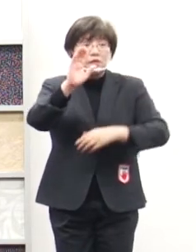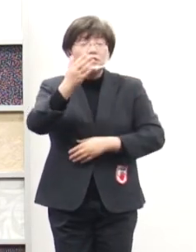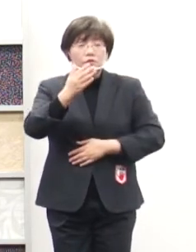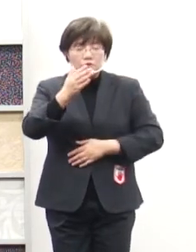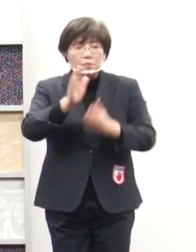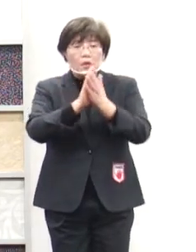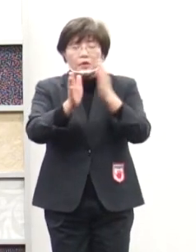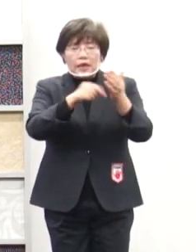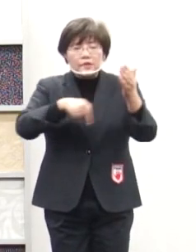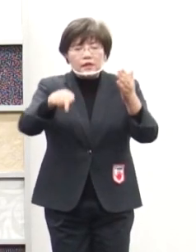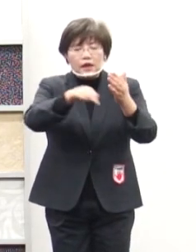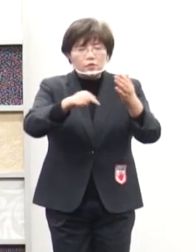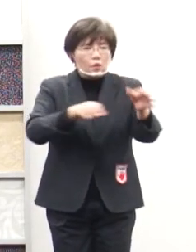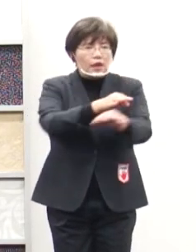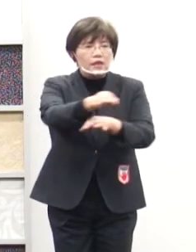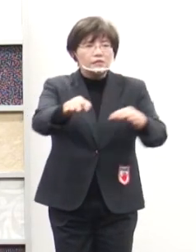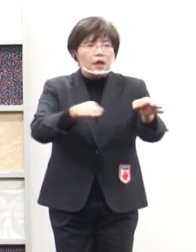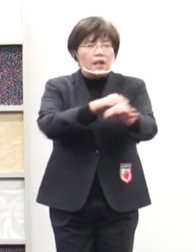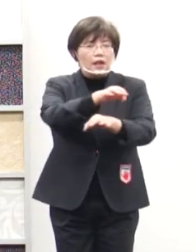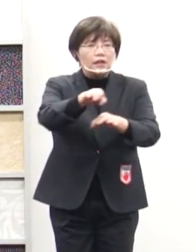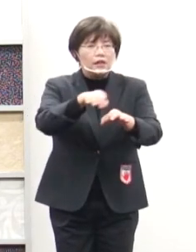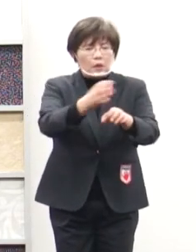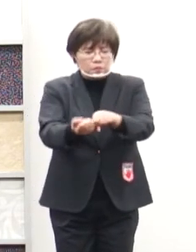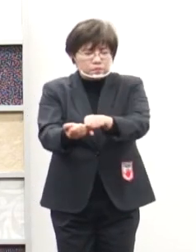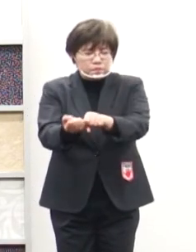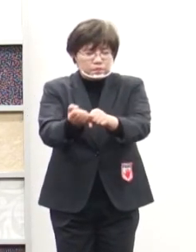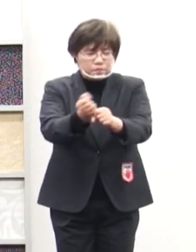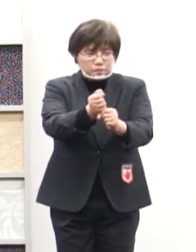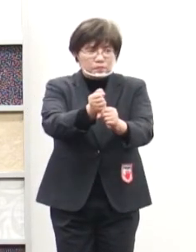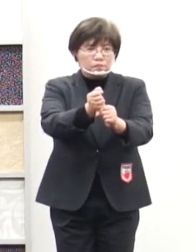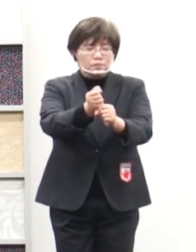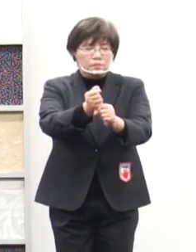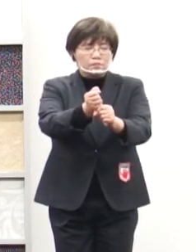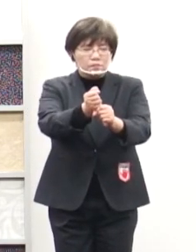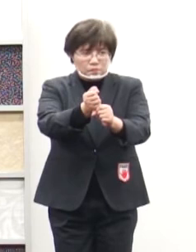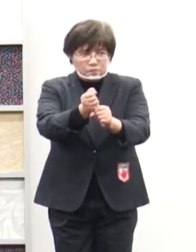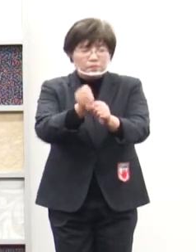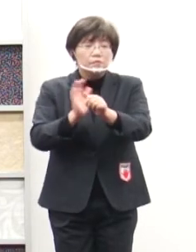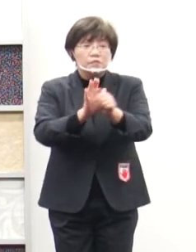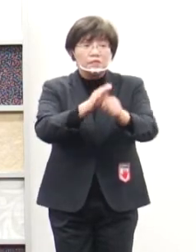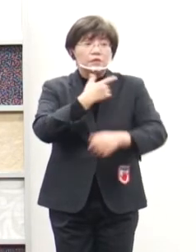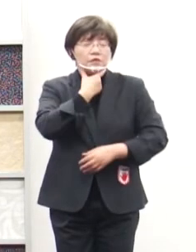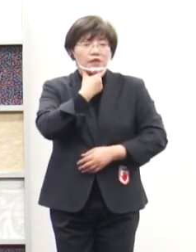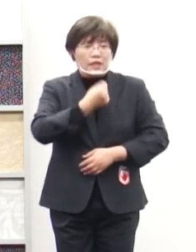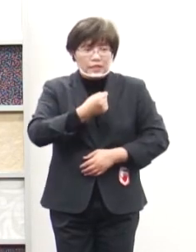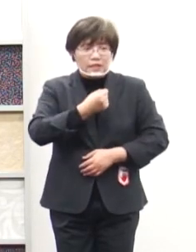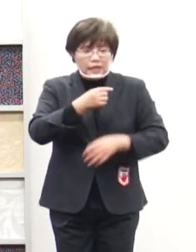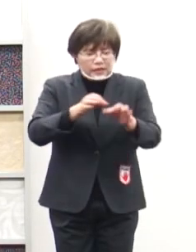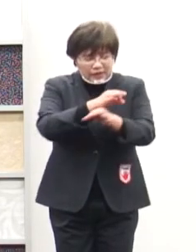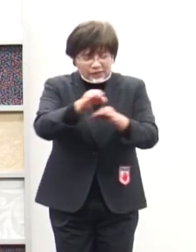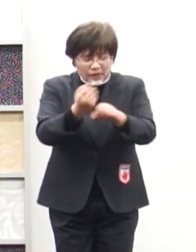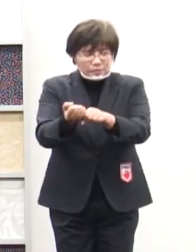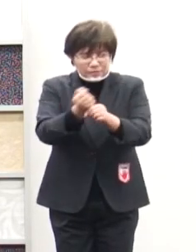県内経済のですね、体温を高めていくしかない。やっぱり経済を 回すようなことを一刻も早くですね、取り組